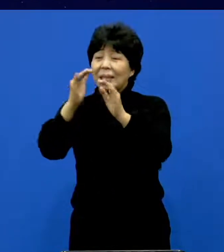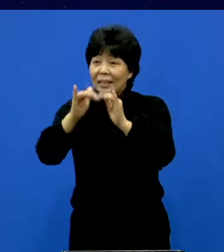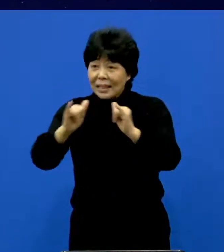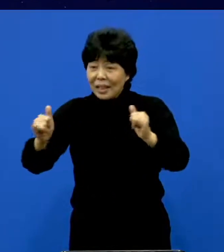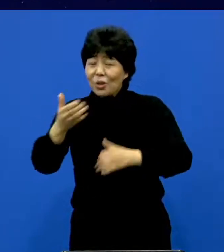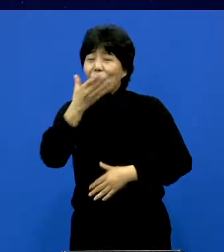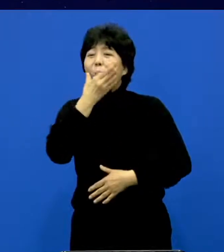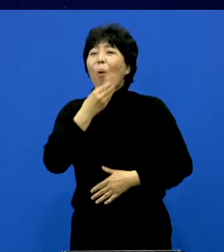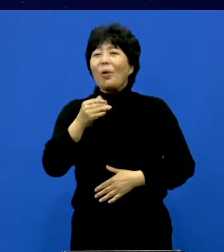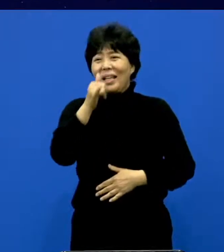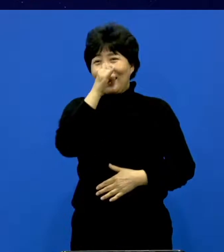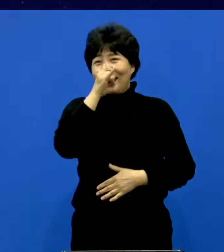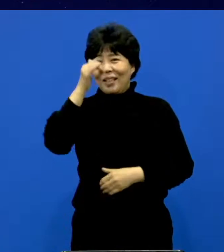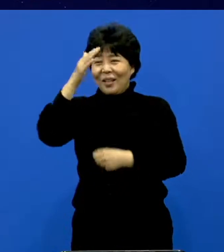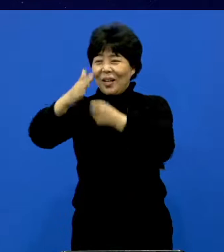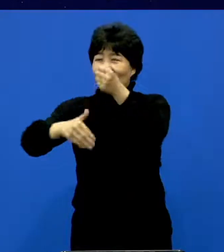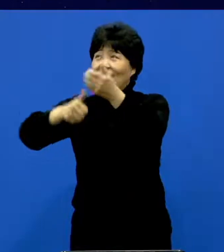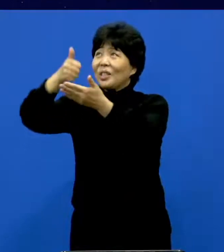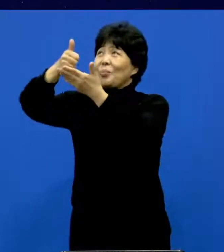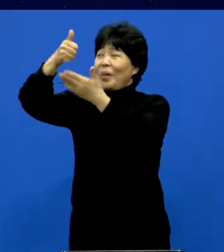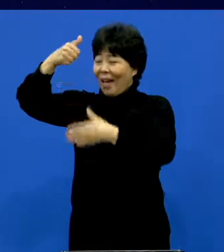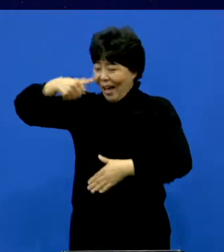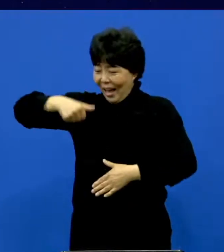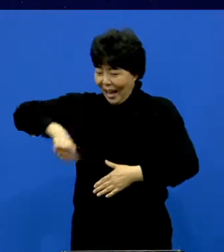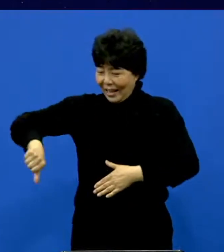그들이 하나님의 아들이라 일컫는 을 받을 것이요.